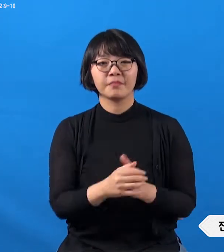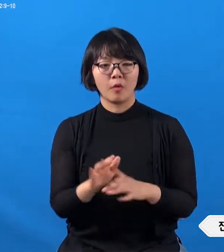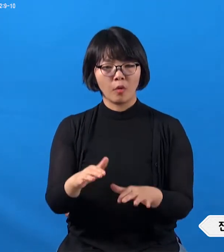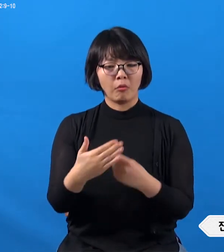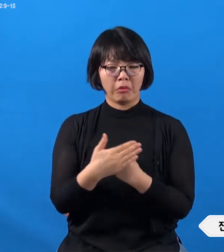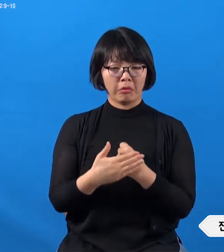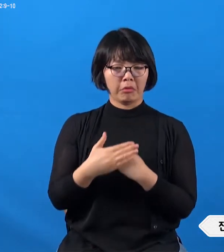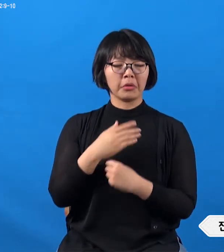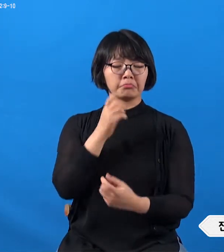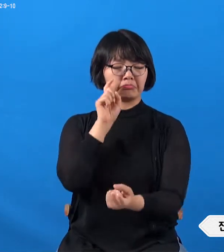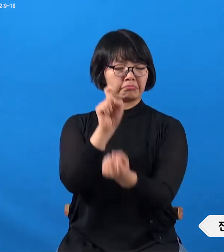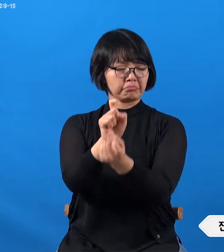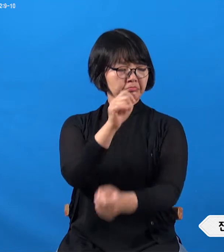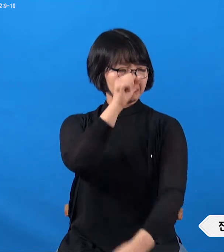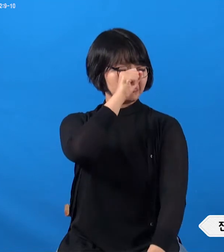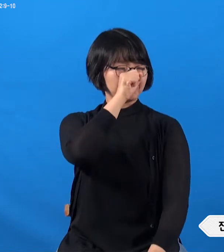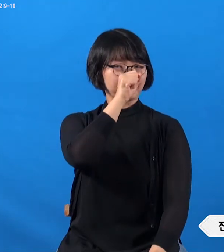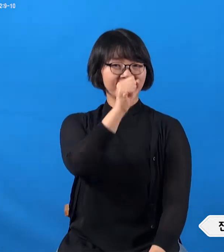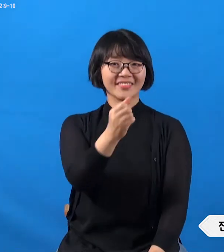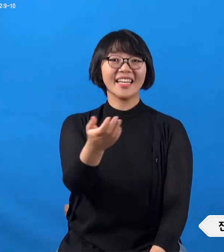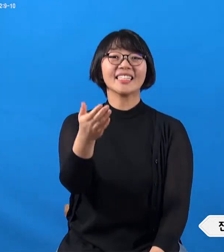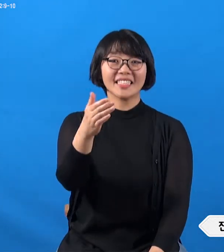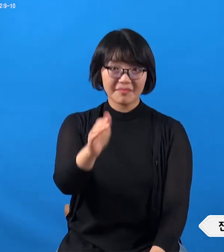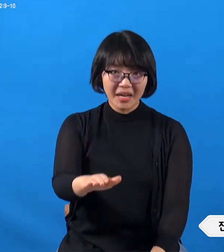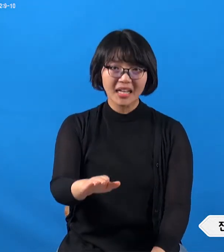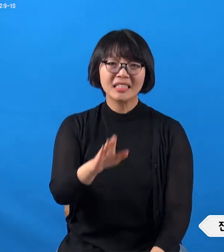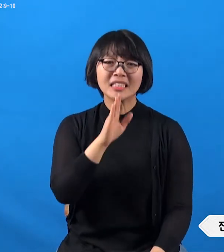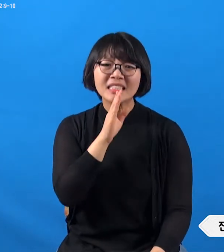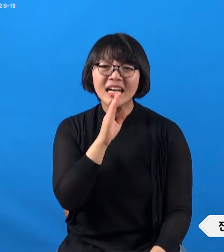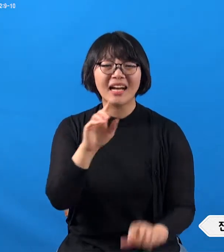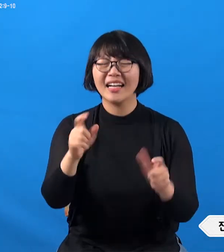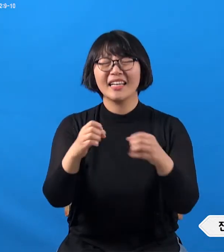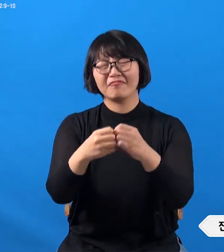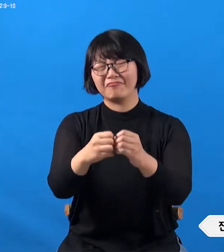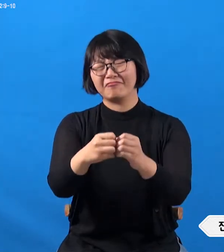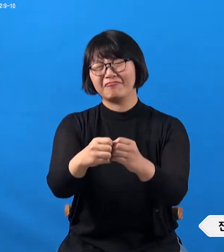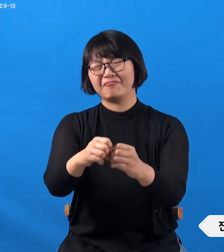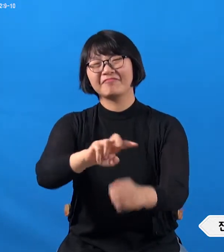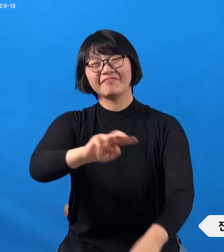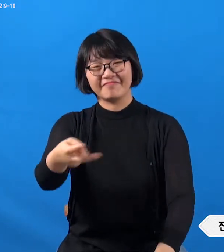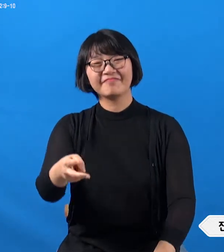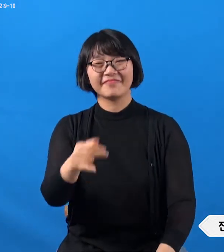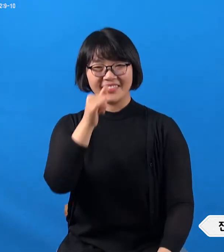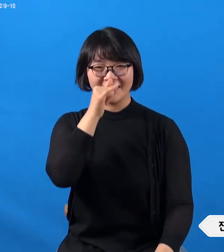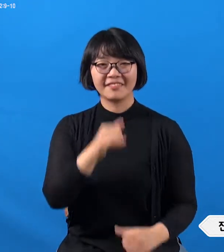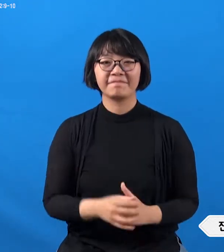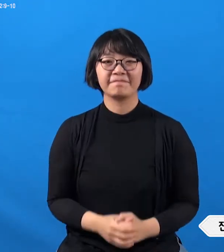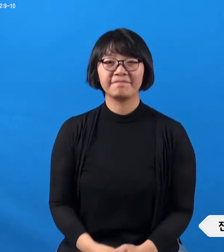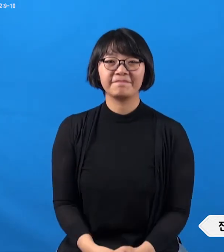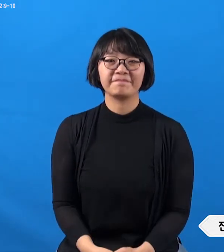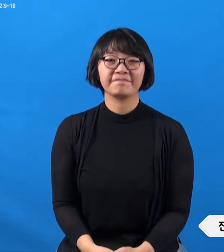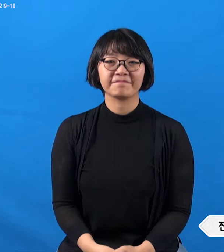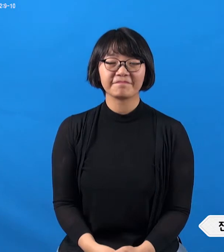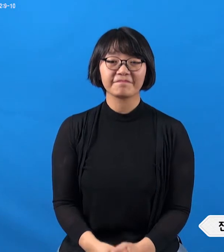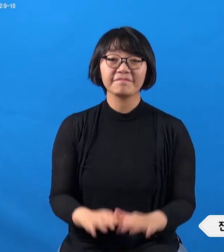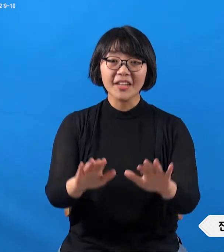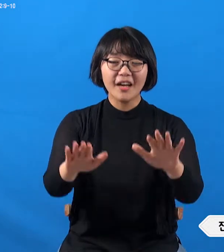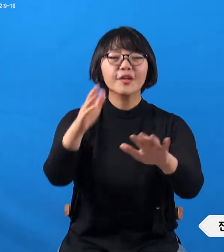굉장히 은혜가 되는 번역이 아닐 수 없습니다. 그러나 문제는 성경적이지 않다는 데 문제가